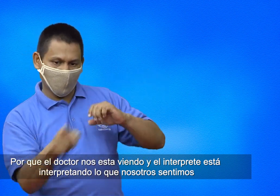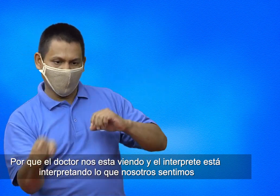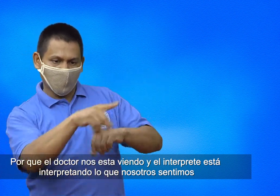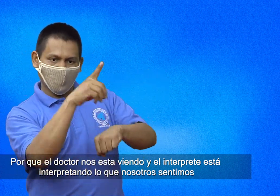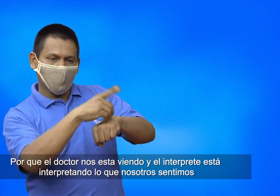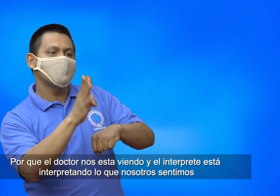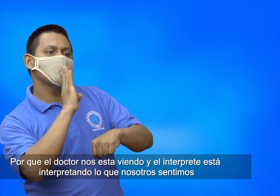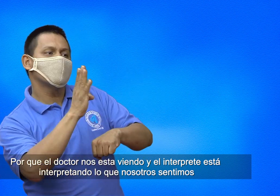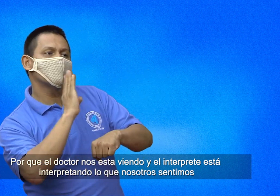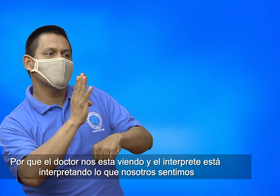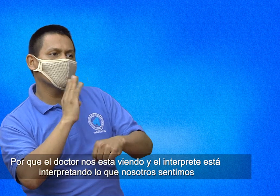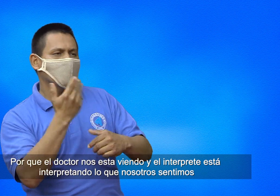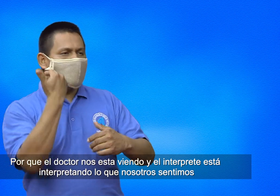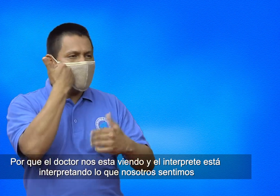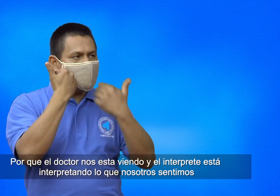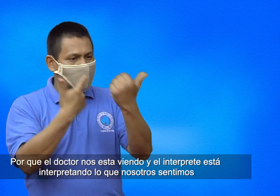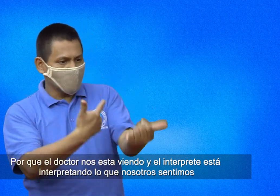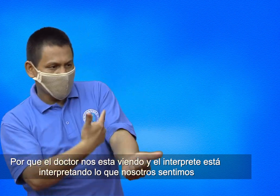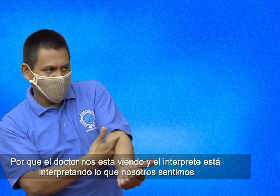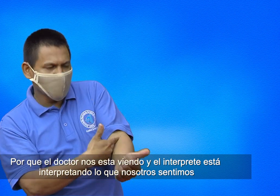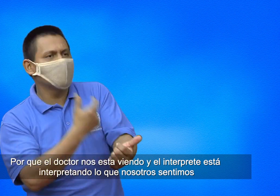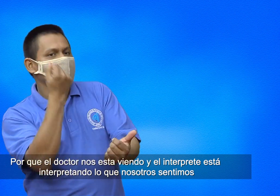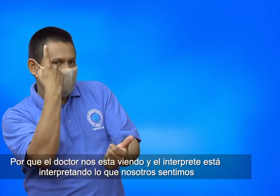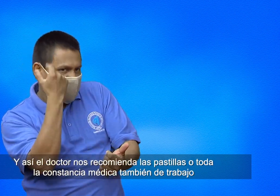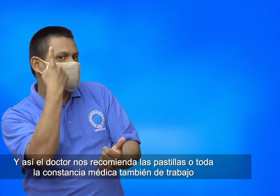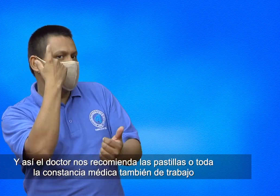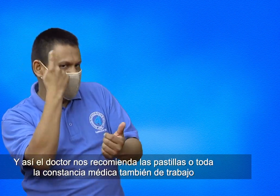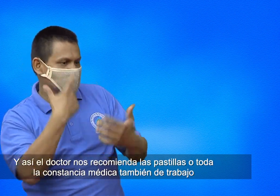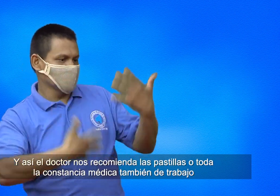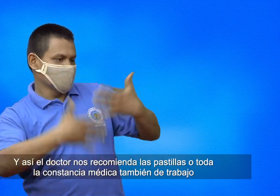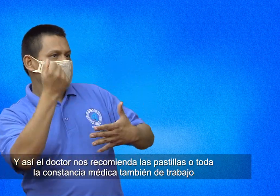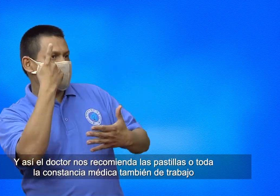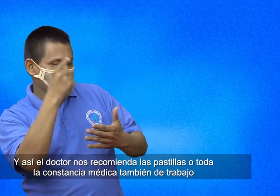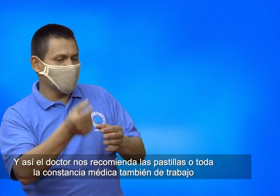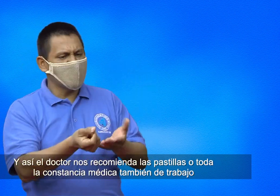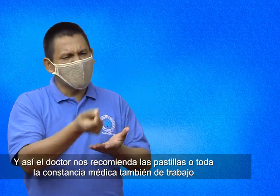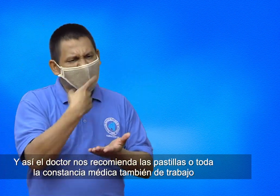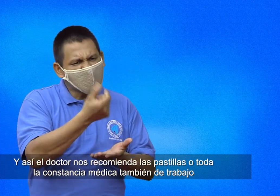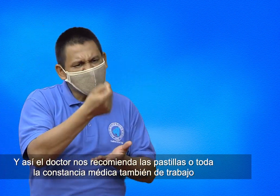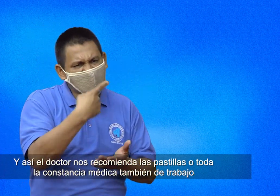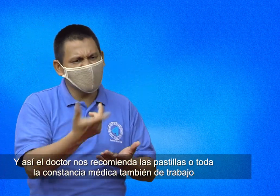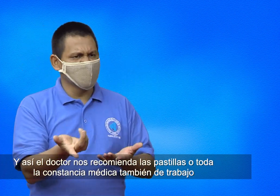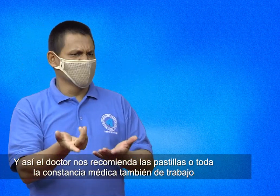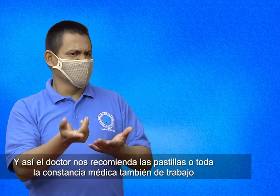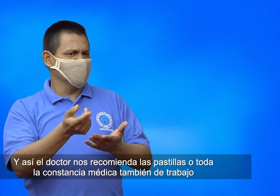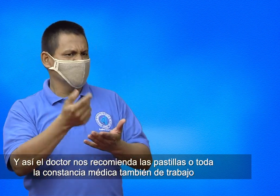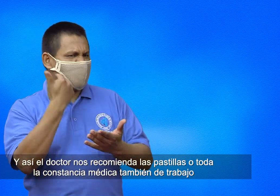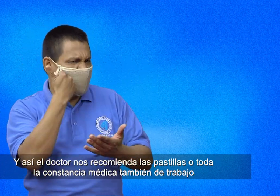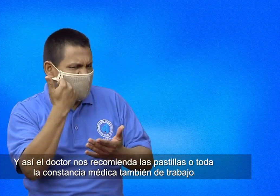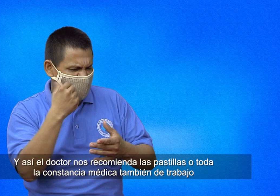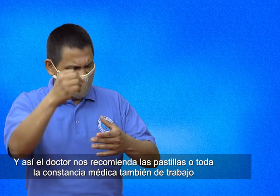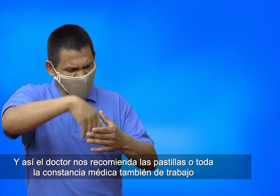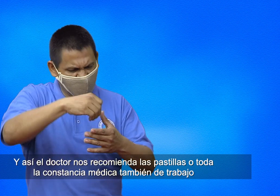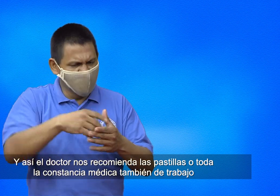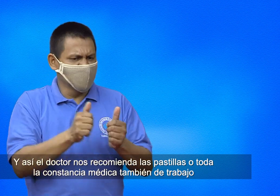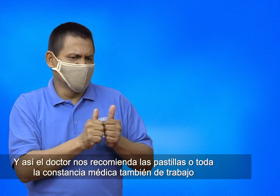está interpretando lo que nosotros sentimos y así el doctor no recomienda por las pastillas o